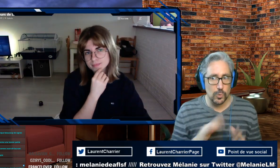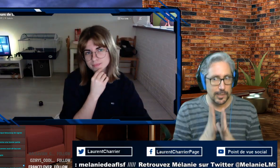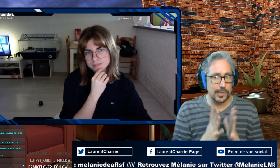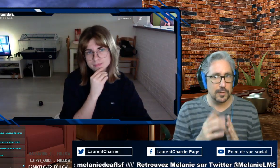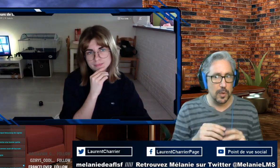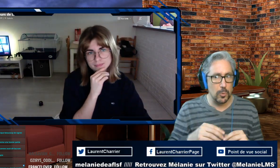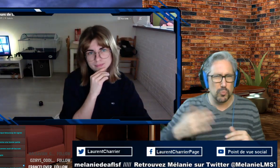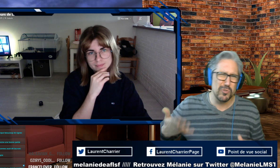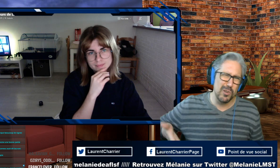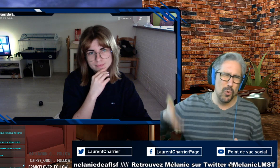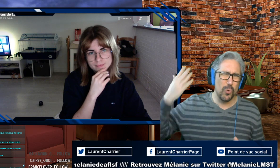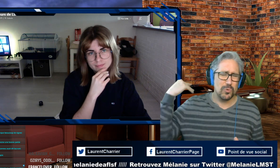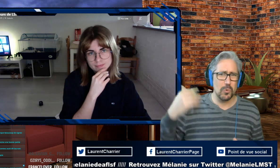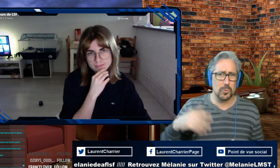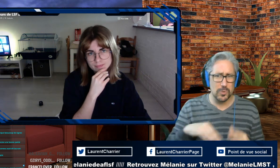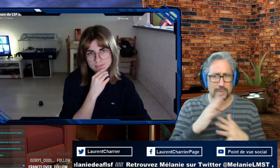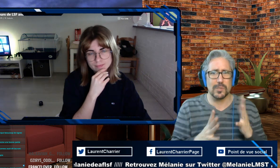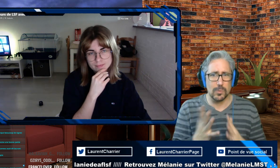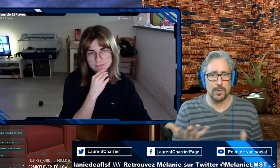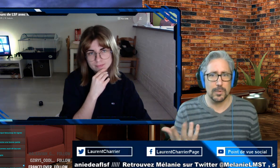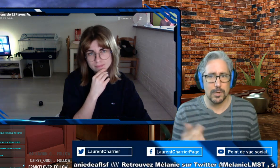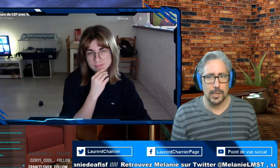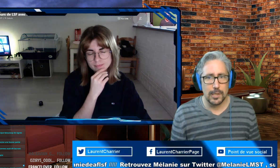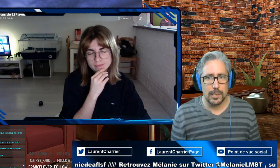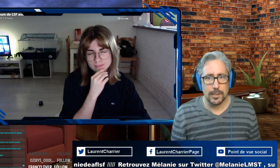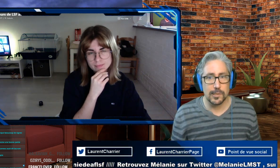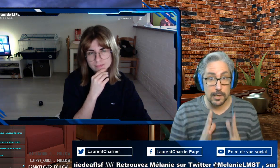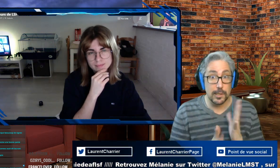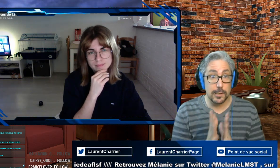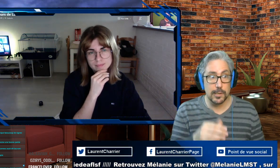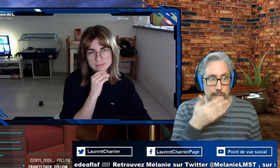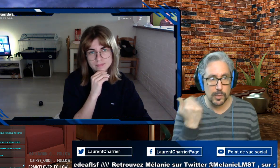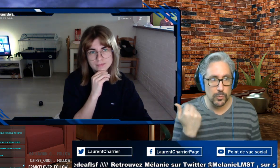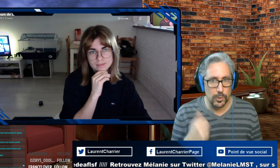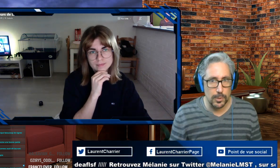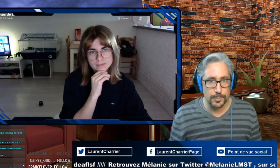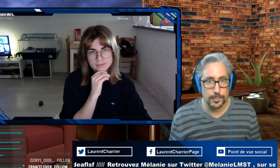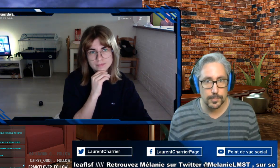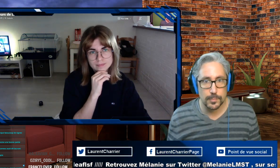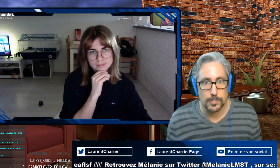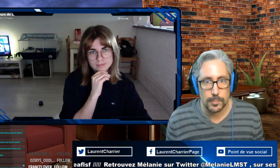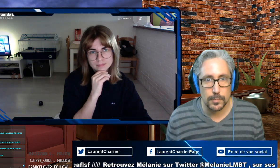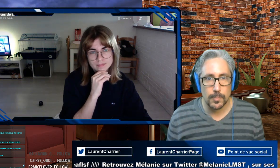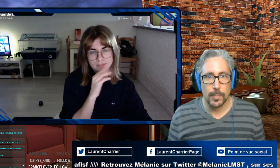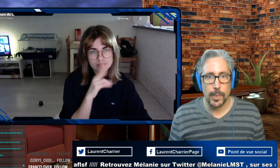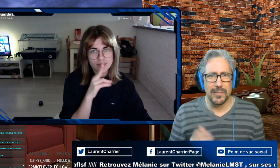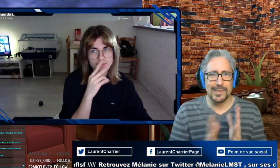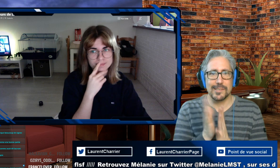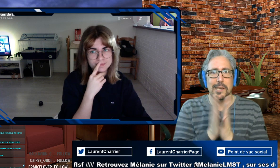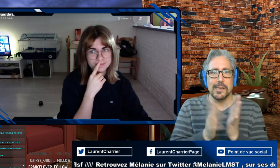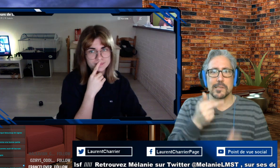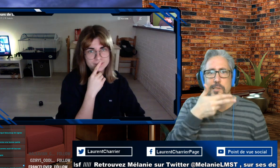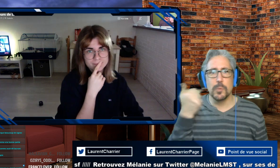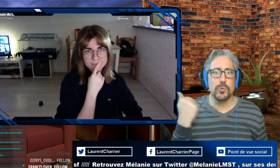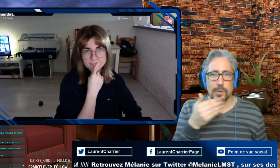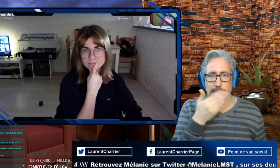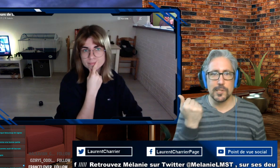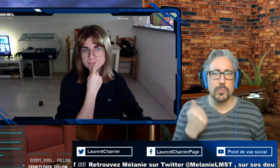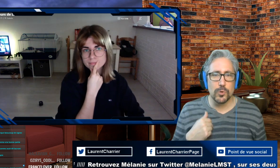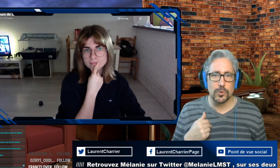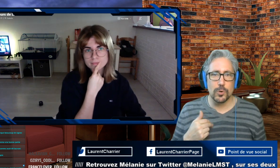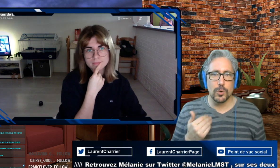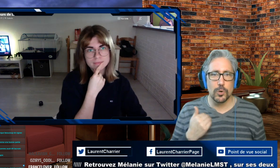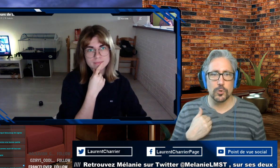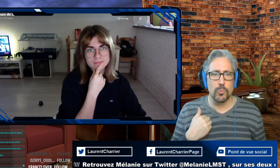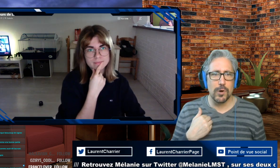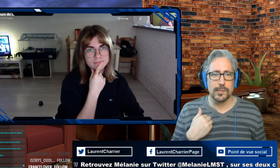des vrais sourds qui signent vraiment depuis longtemps qui signent mieux, quoi. Enfin,